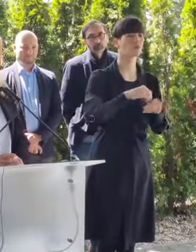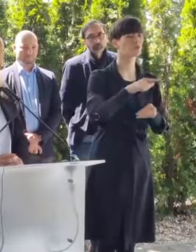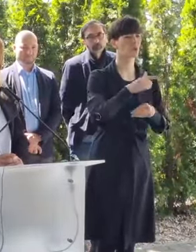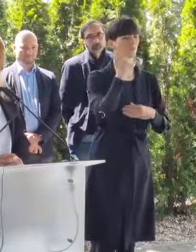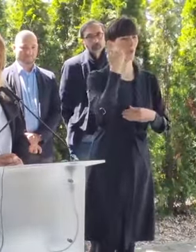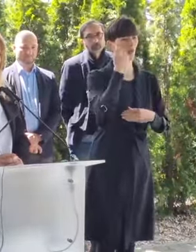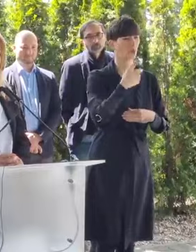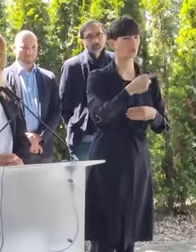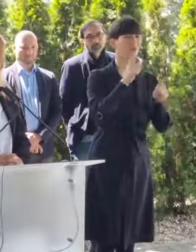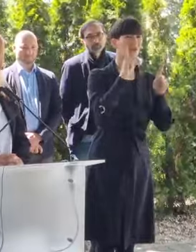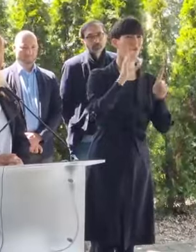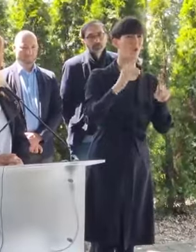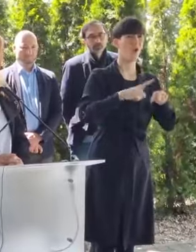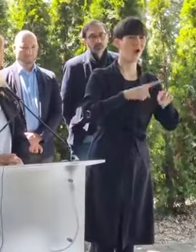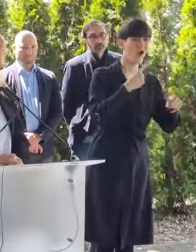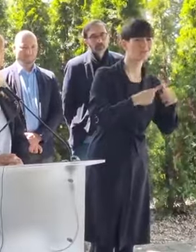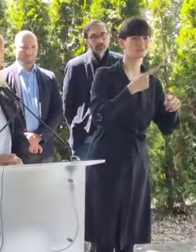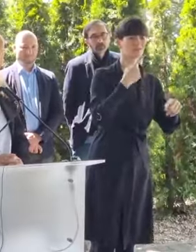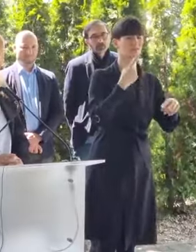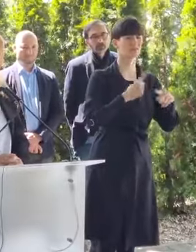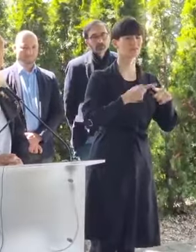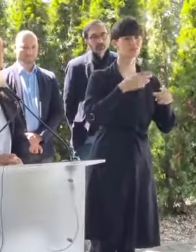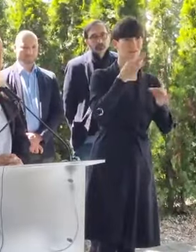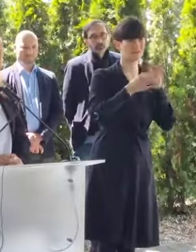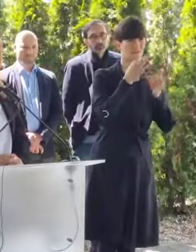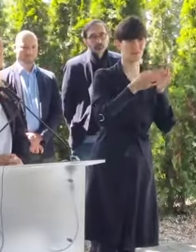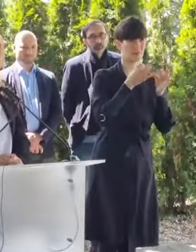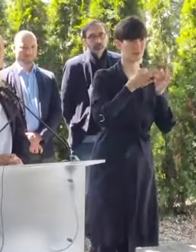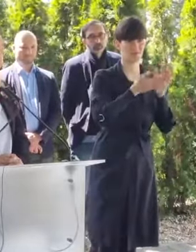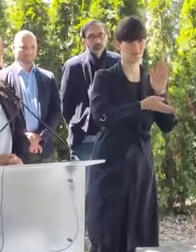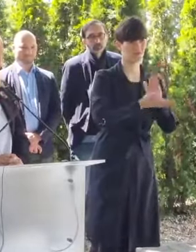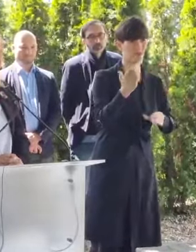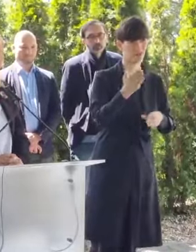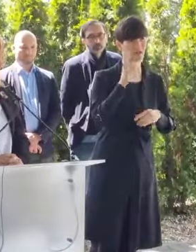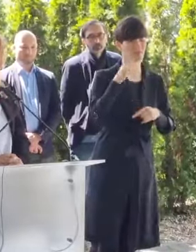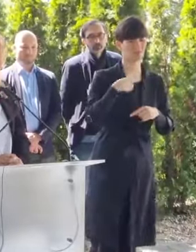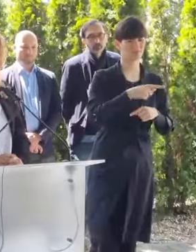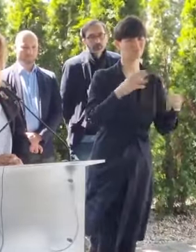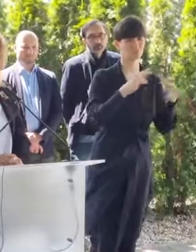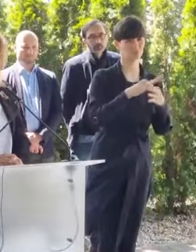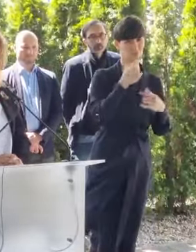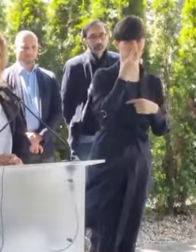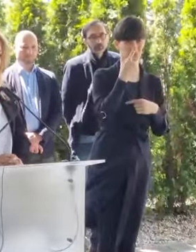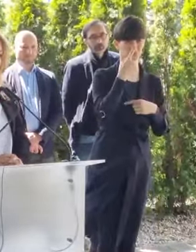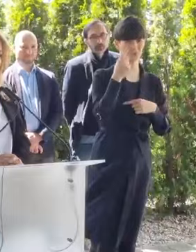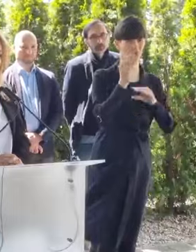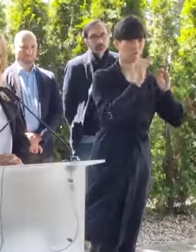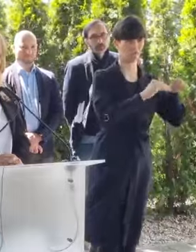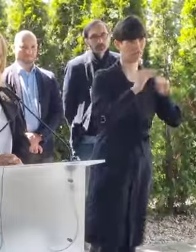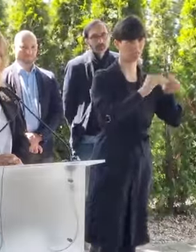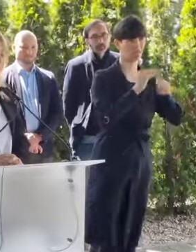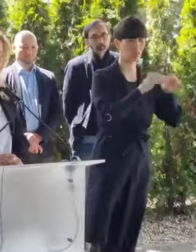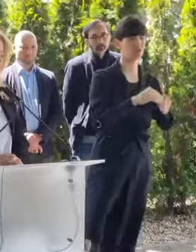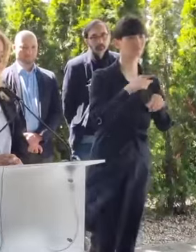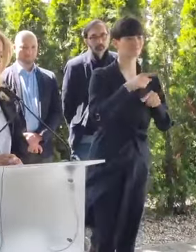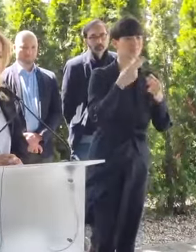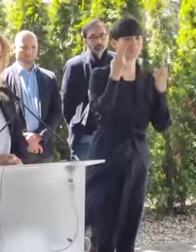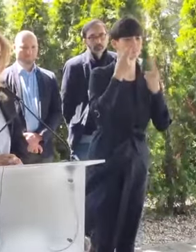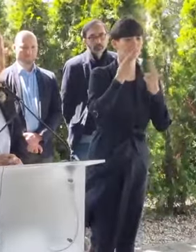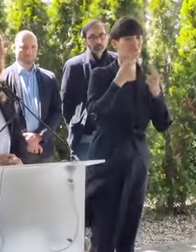kampaň. Vieme o tom, že čas z nej pochádza masívne z Ruska. Že ten záujem je jasný, manipulovať pravdu